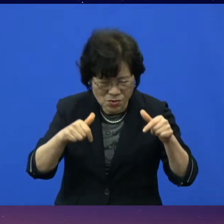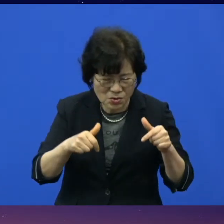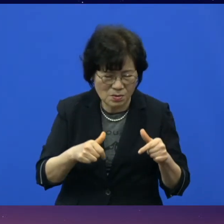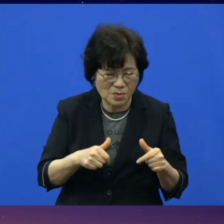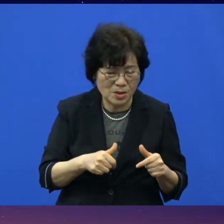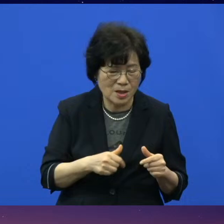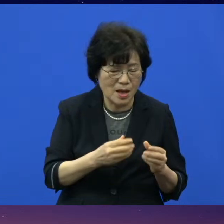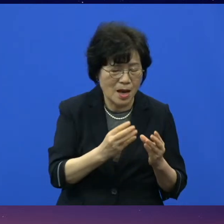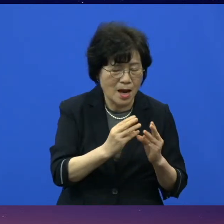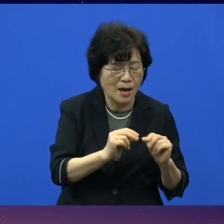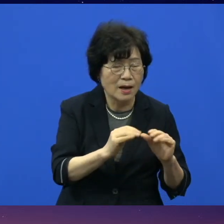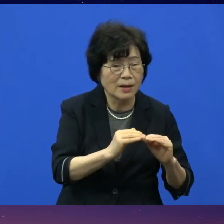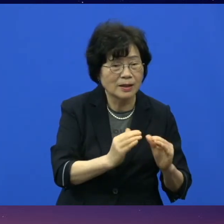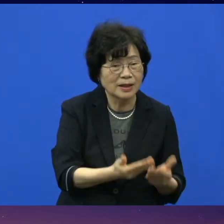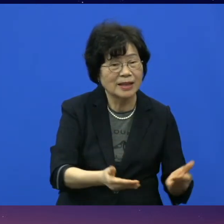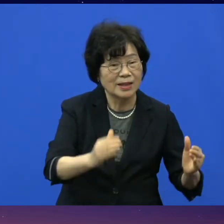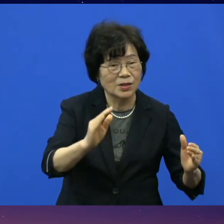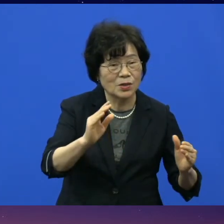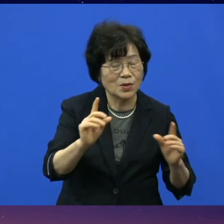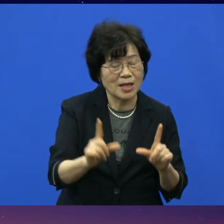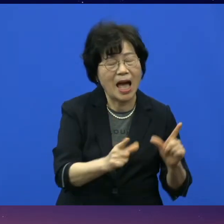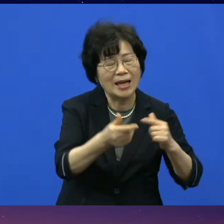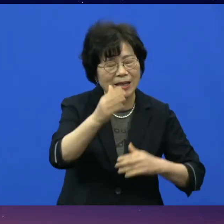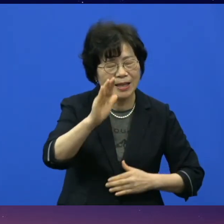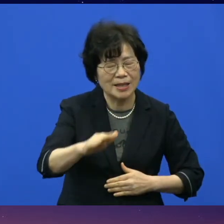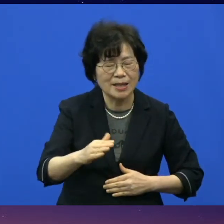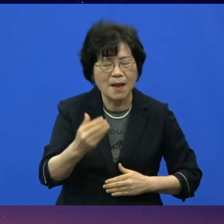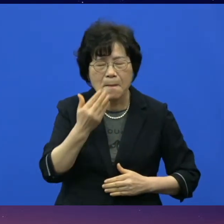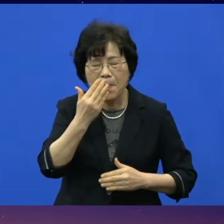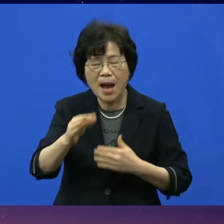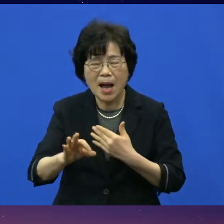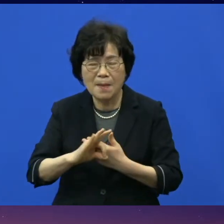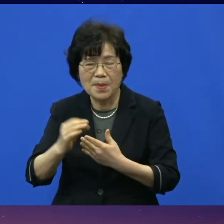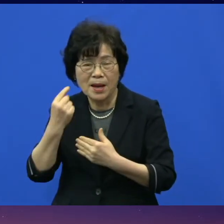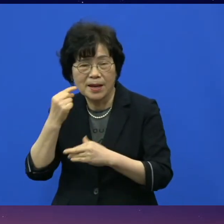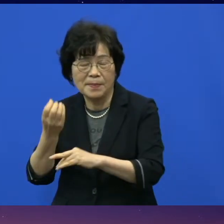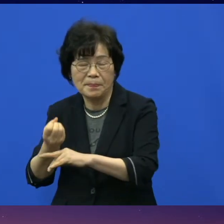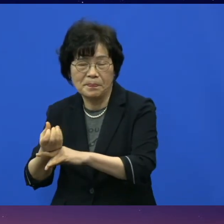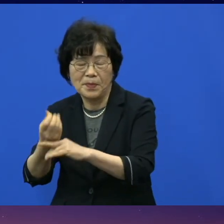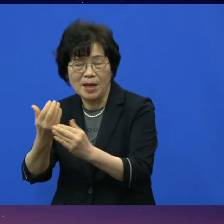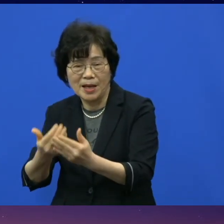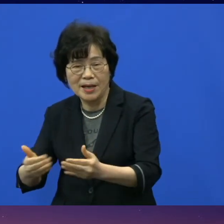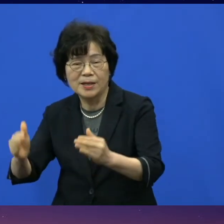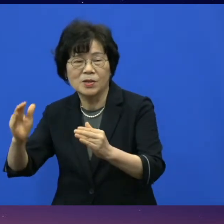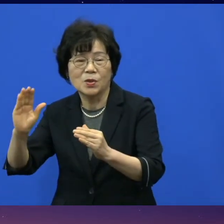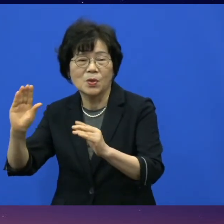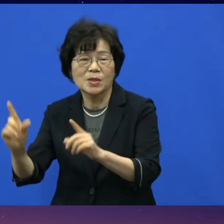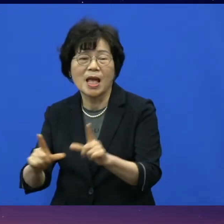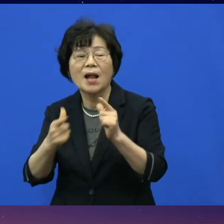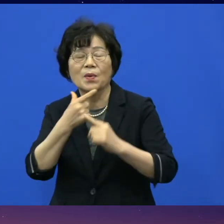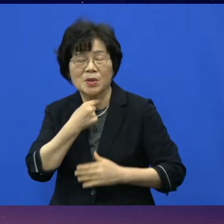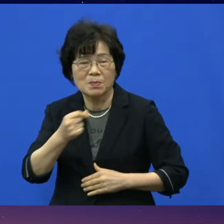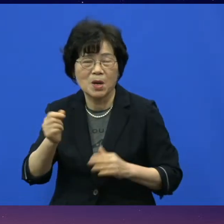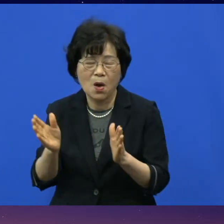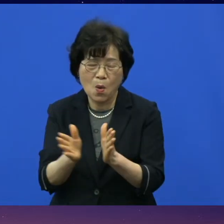검수져 있고 싶잖아요. 우리는 특별하고 싶어요. 어떻게 하면 좀 더 화려한 삶을 살고 싶은